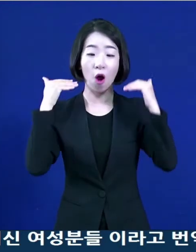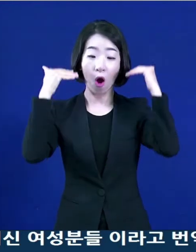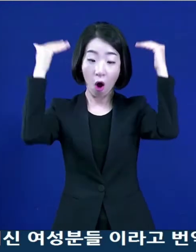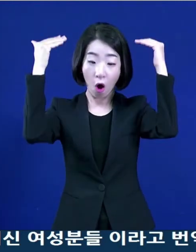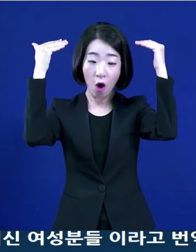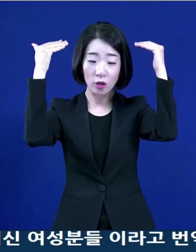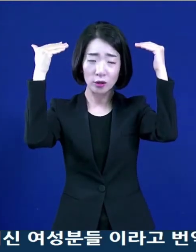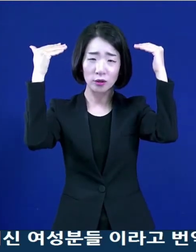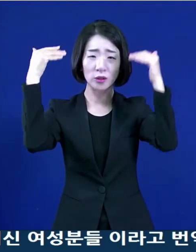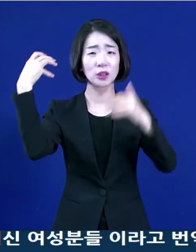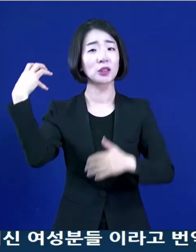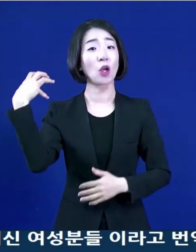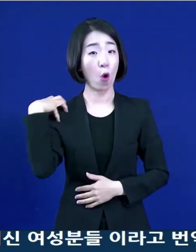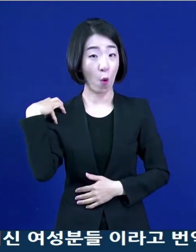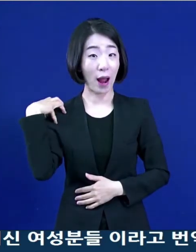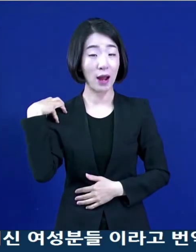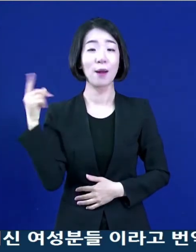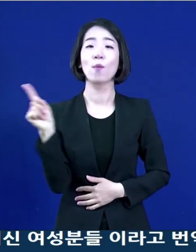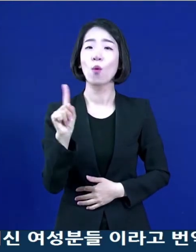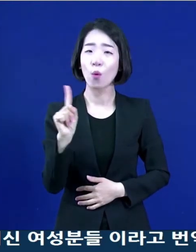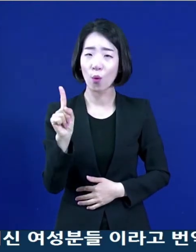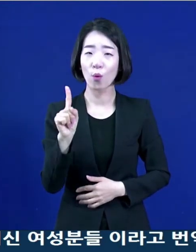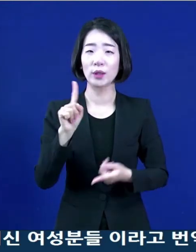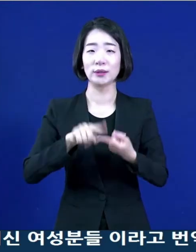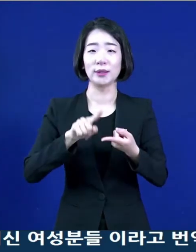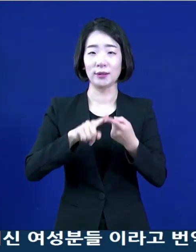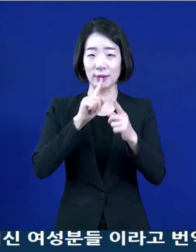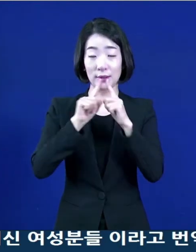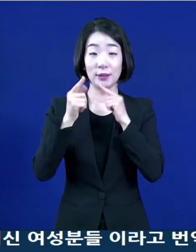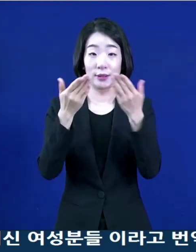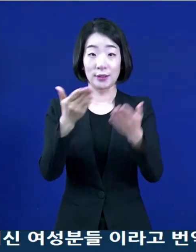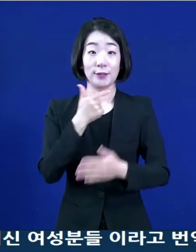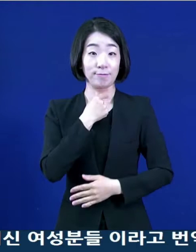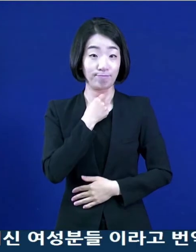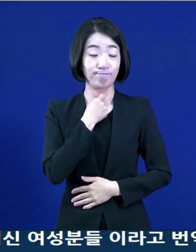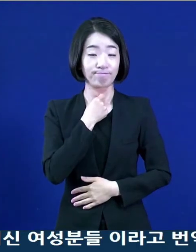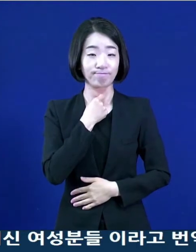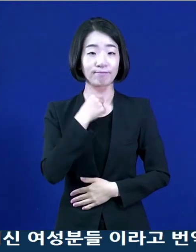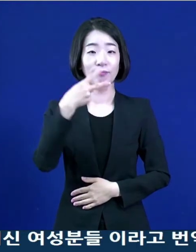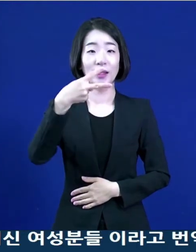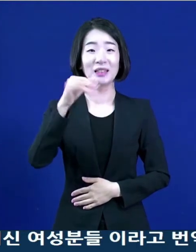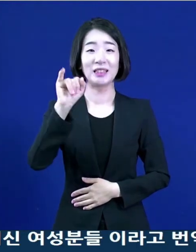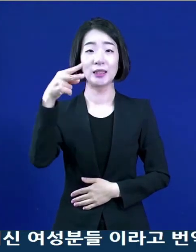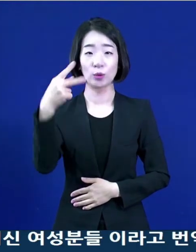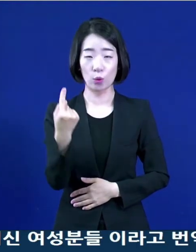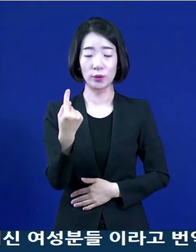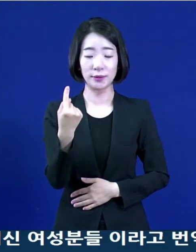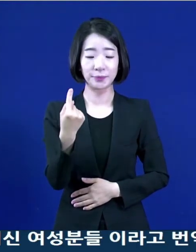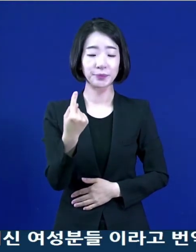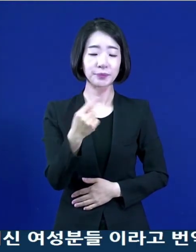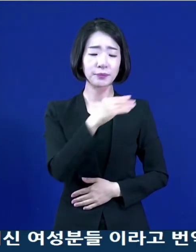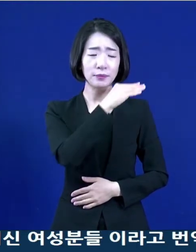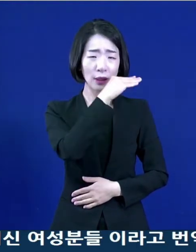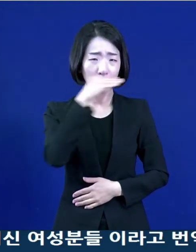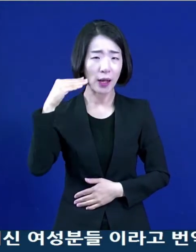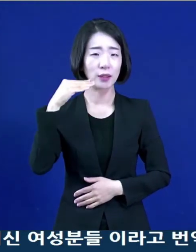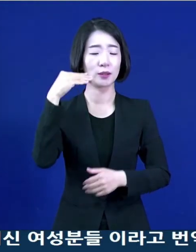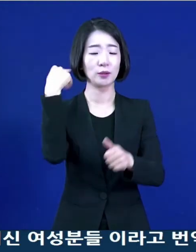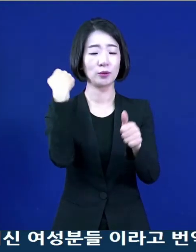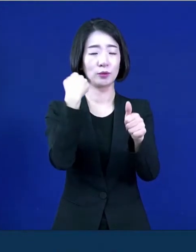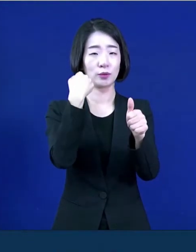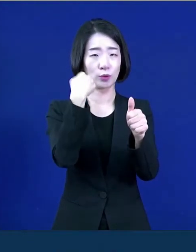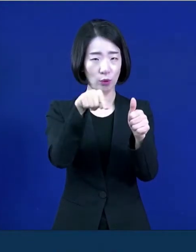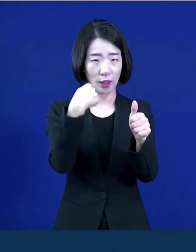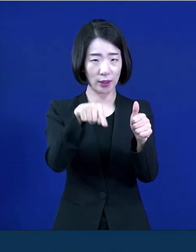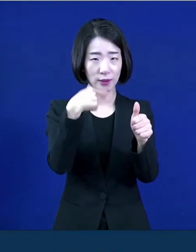가르침이 이 9절 가운데 있는 것을 발견하게 되는 거죠. 디도는 교회를 세우기 위해서 바른 교훈이 있어야 된다,